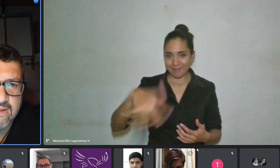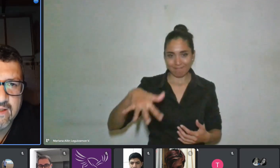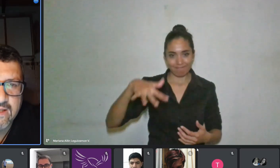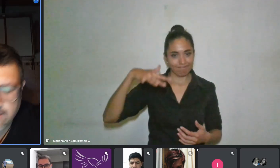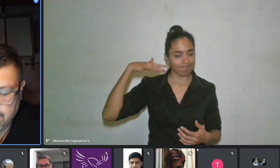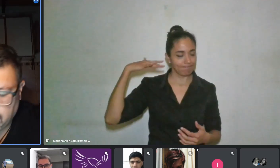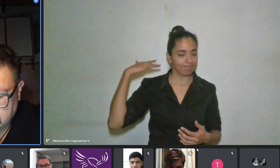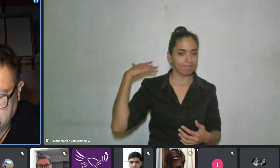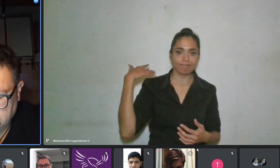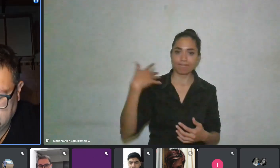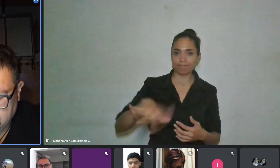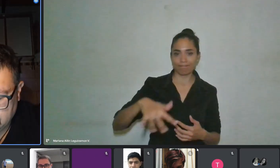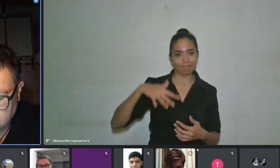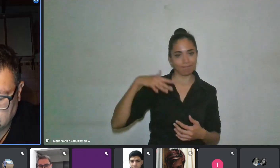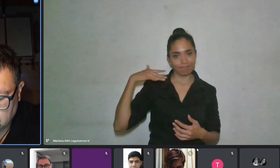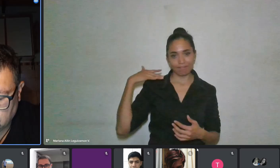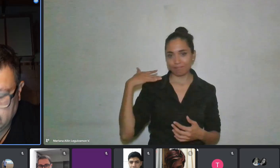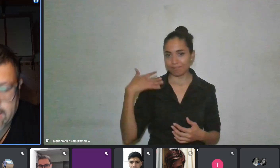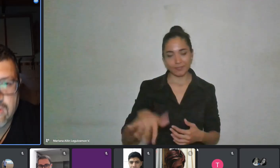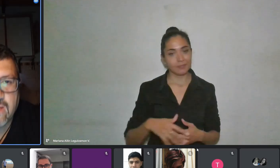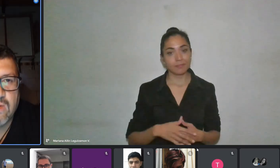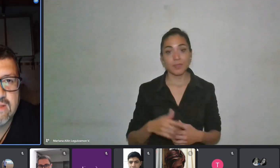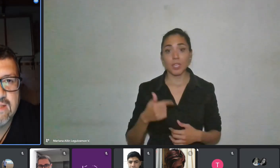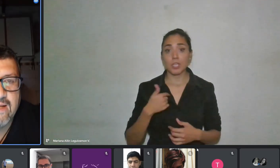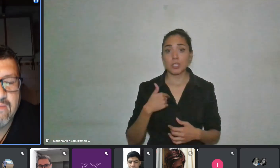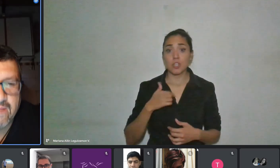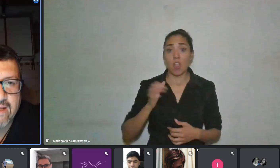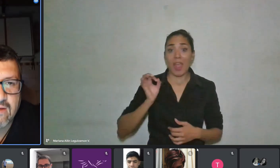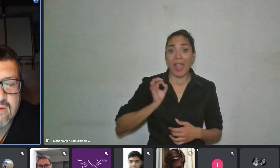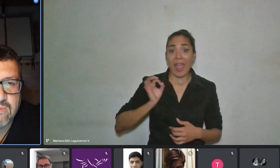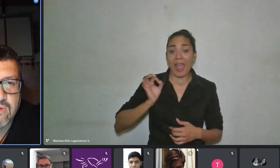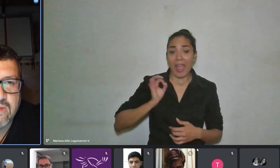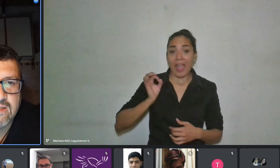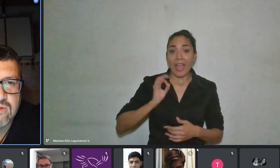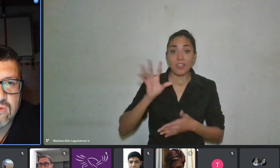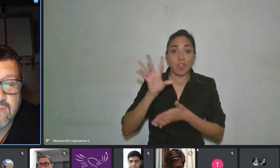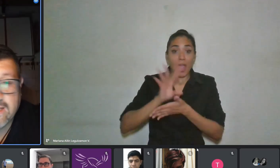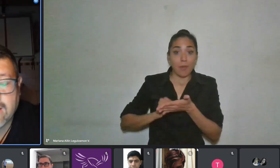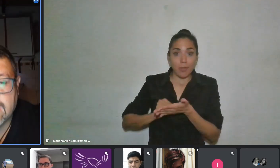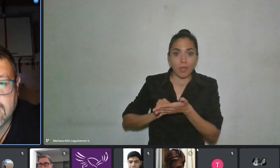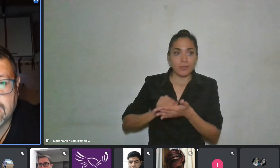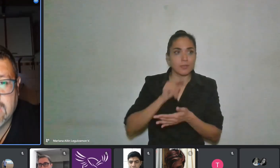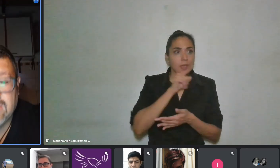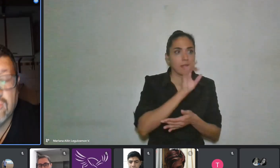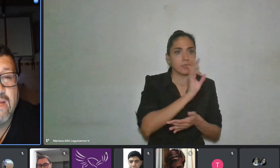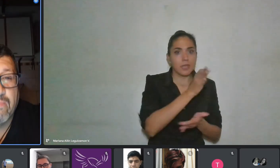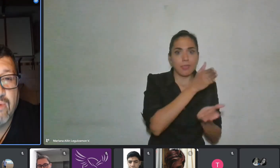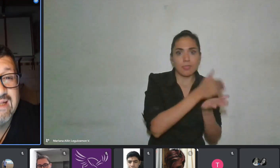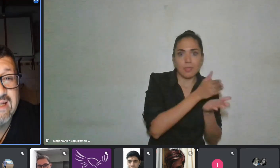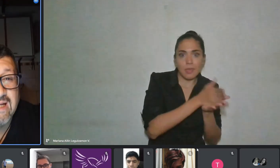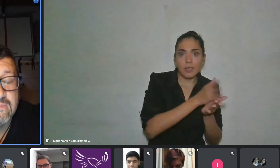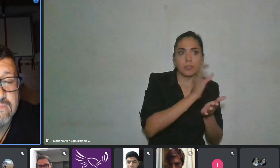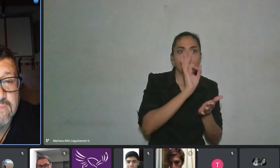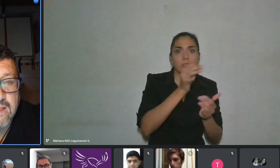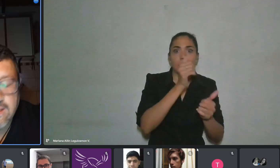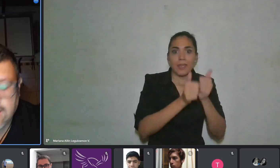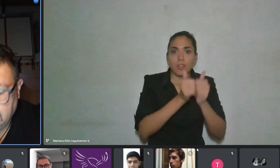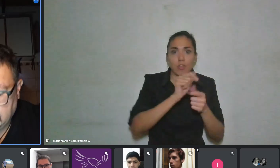superlativa, porque yo con todos mis años de abogacía, él maneja conceptos de derecho, maneja conceptos de historia